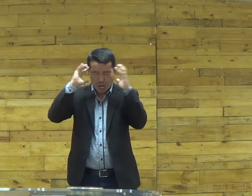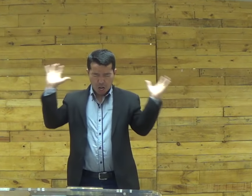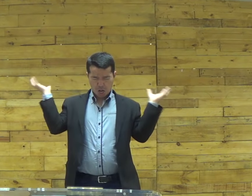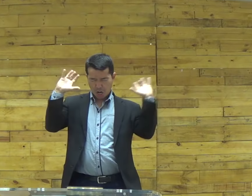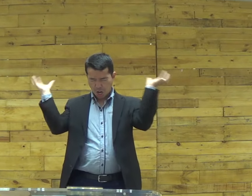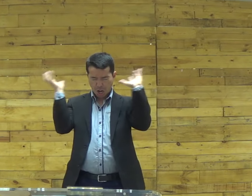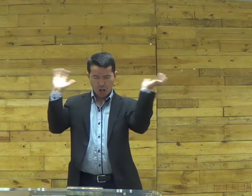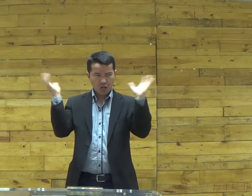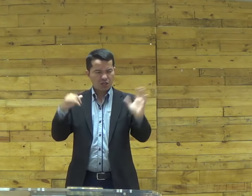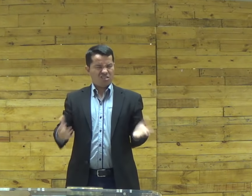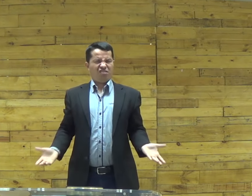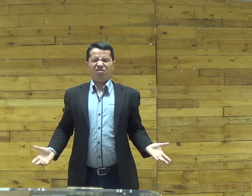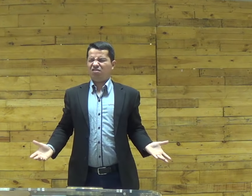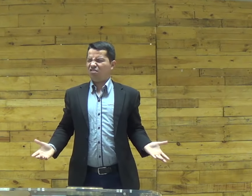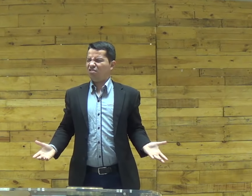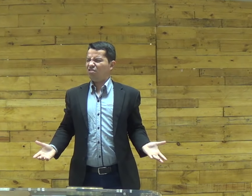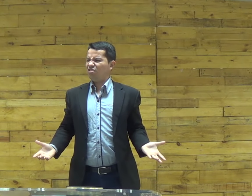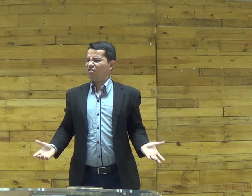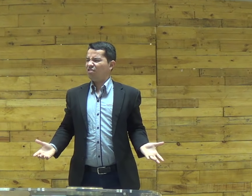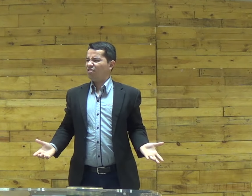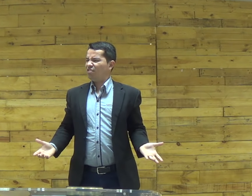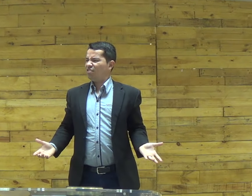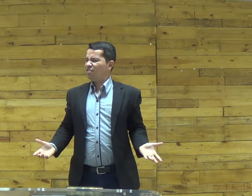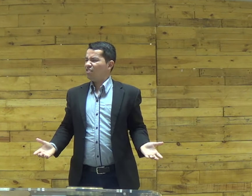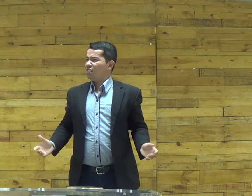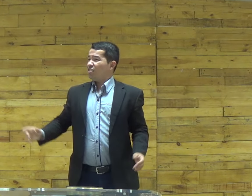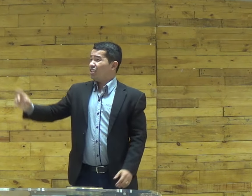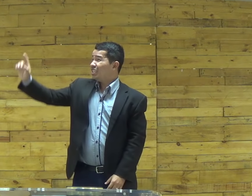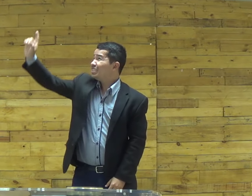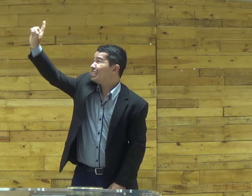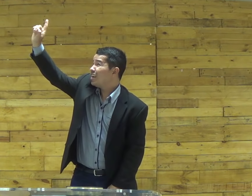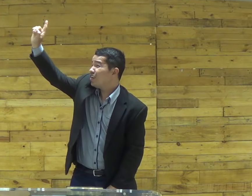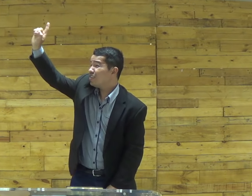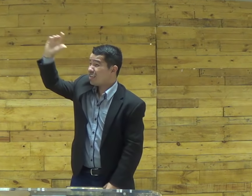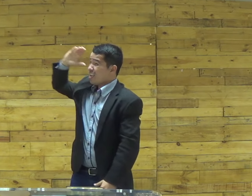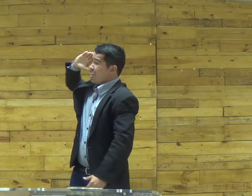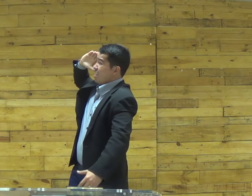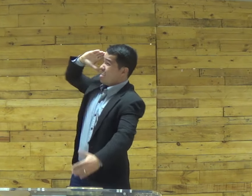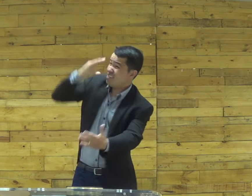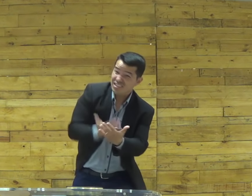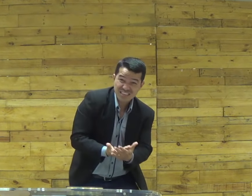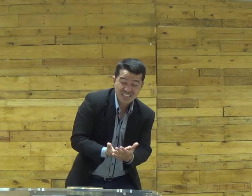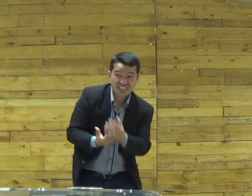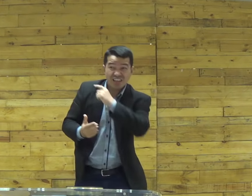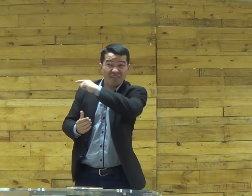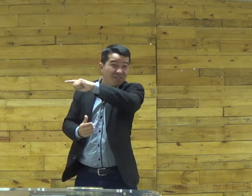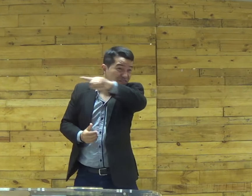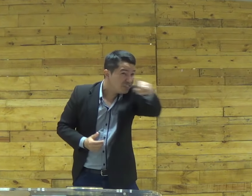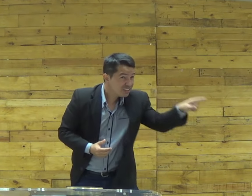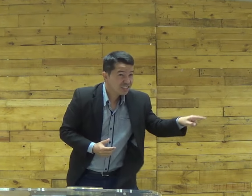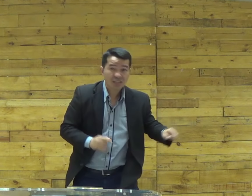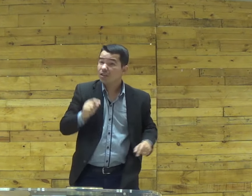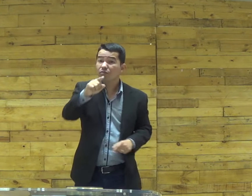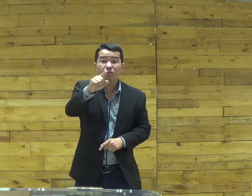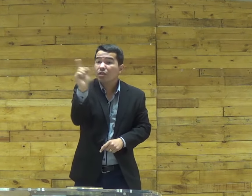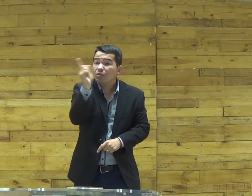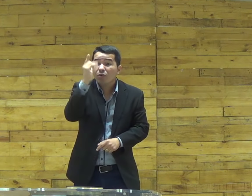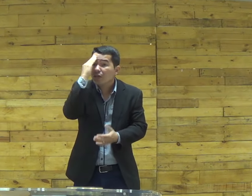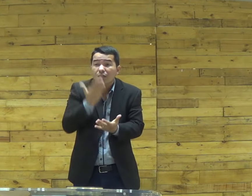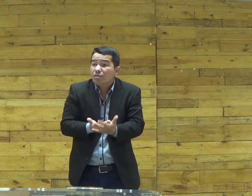tem relacionamento, não tem namorado. Para com isso. Deus acredita em vocês.